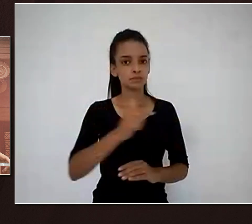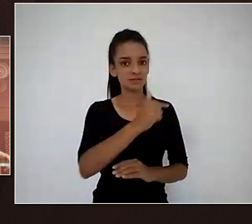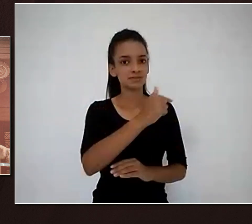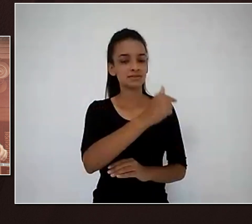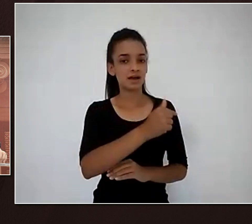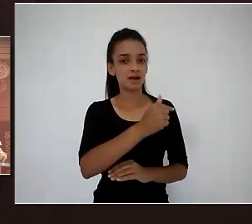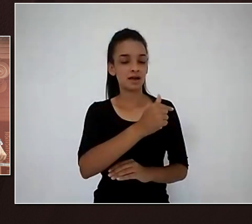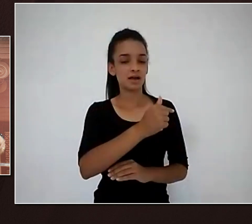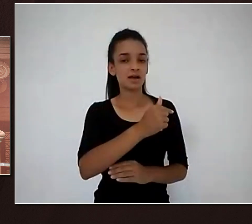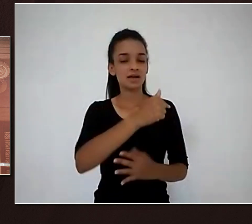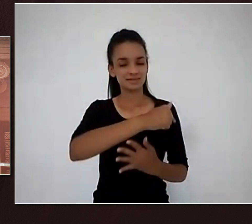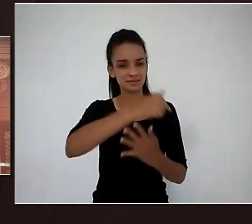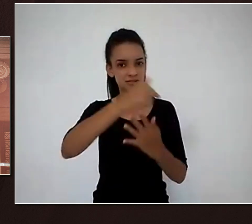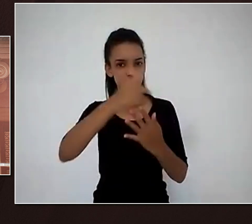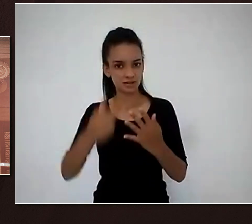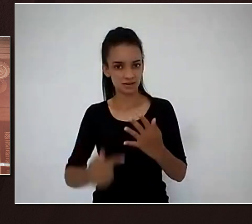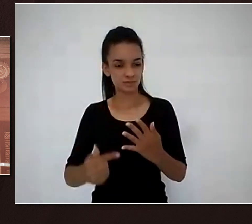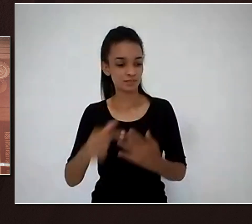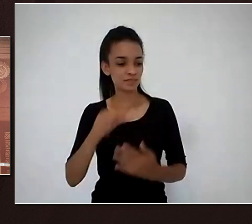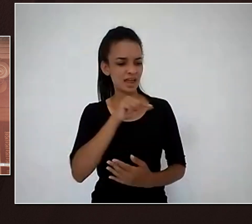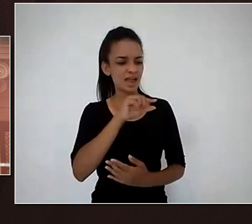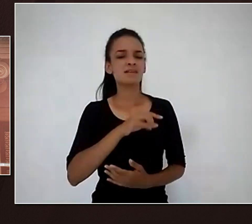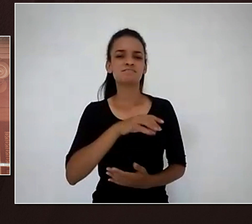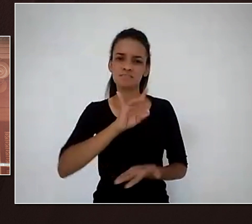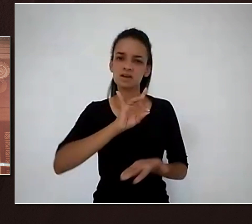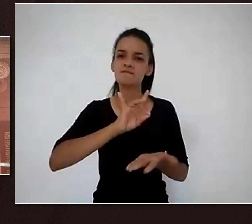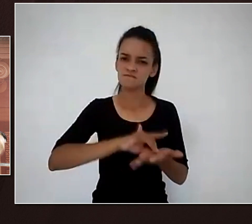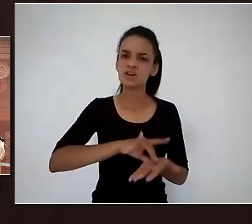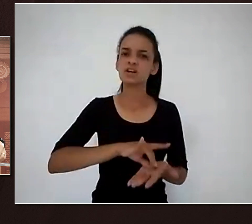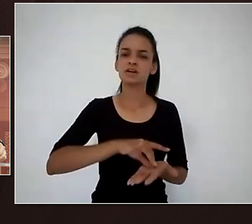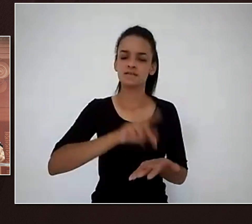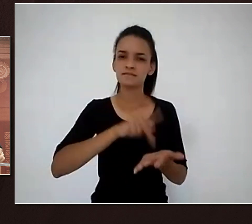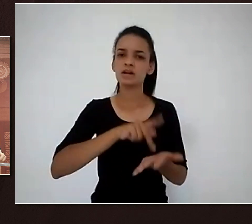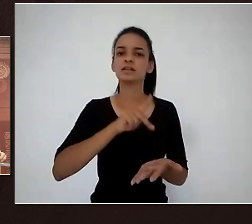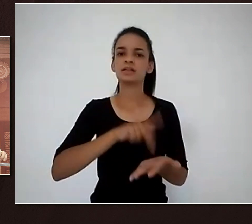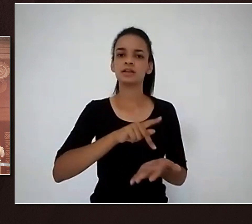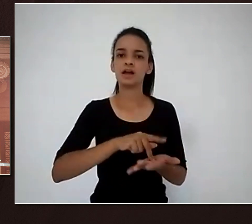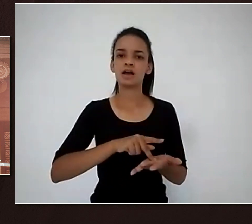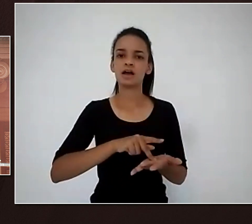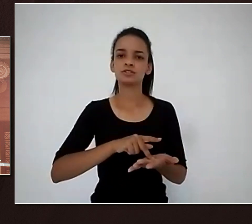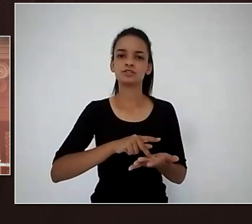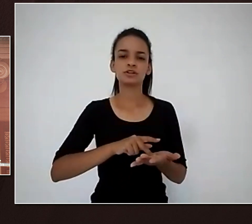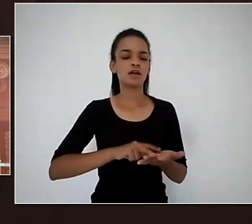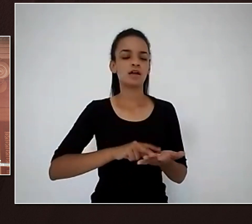de fato, estão brilhando, não são aqueles